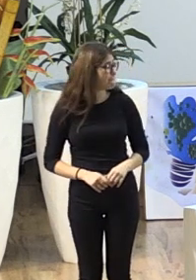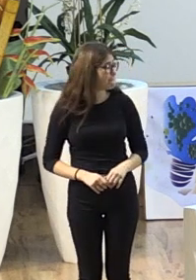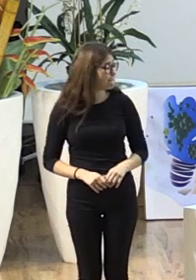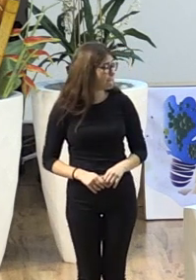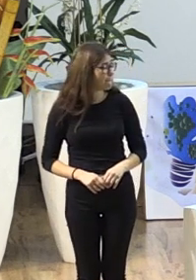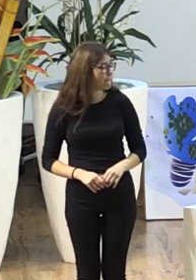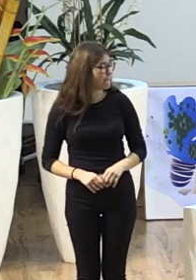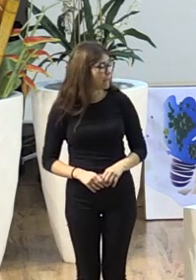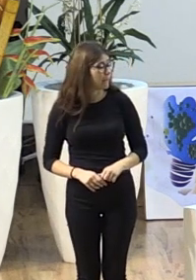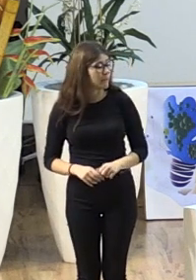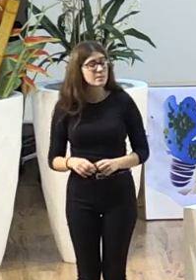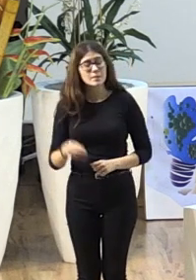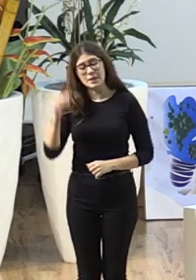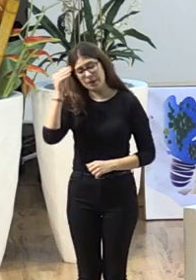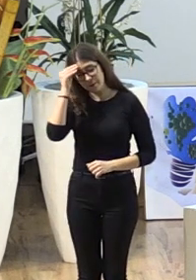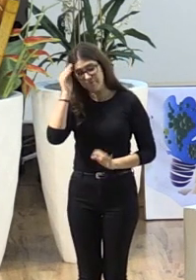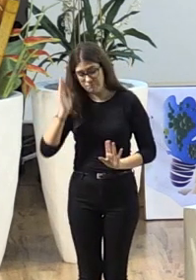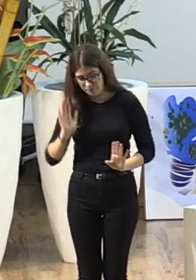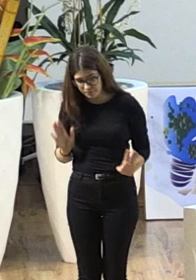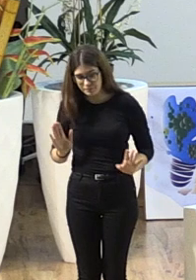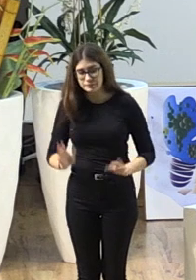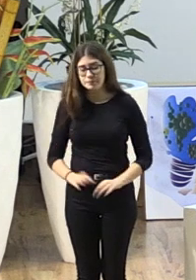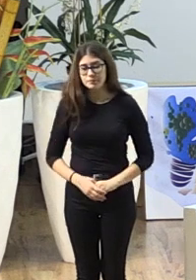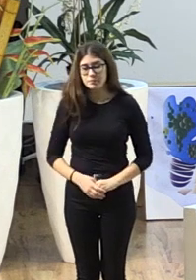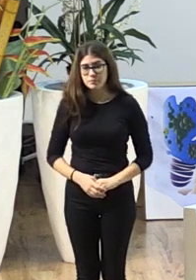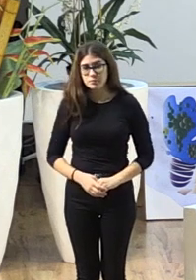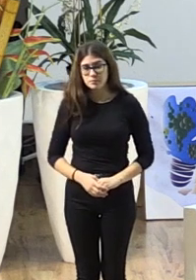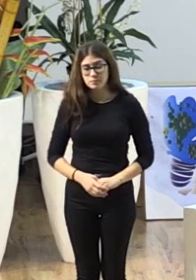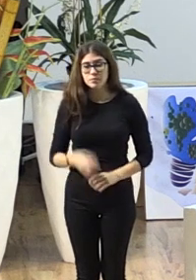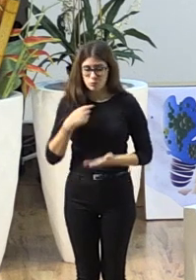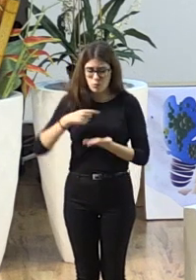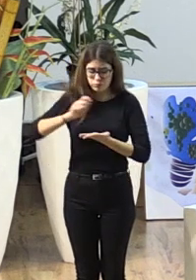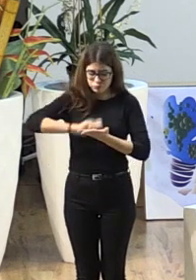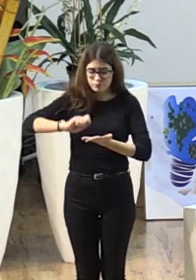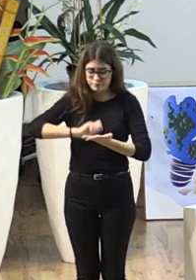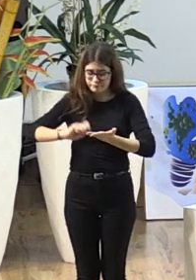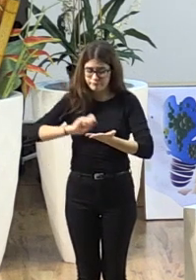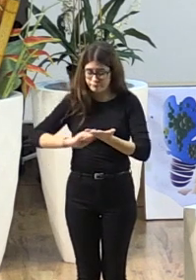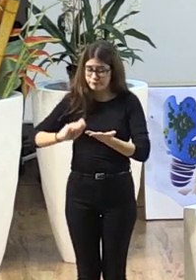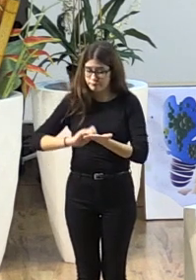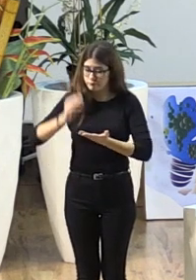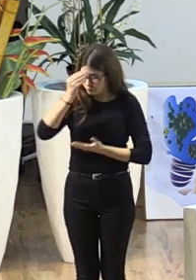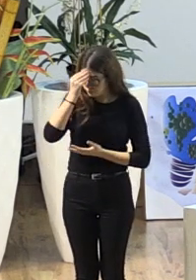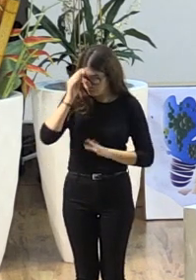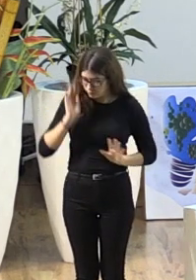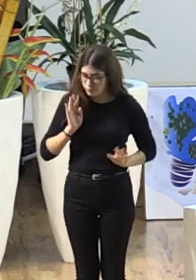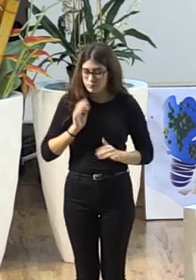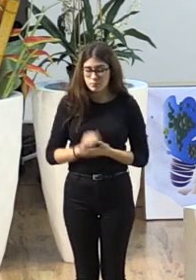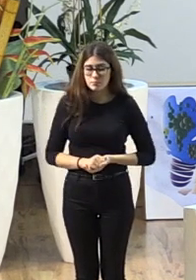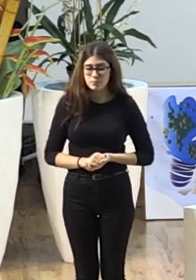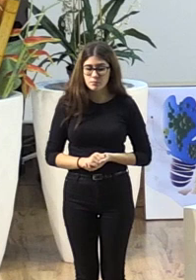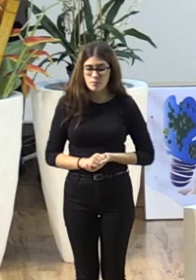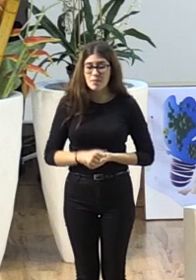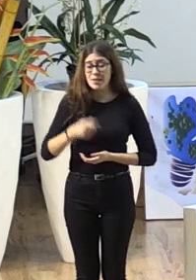María José, pienso, y estoy escribiendo sobre eso, pienso que todas